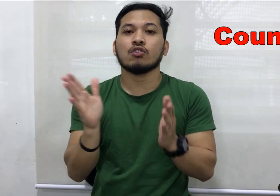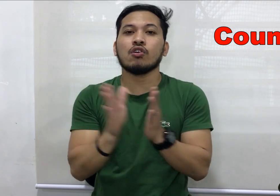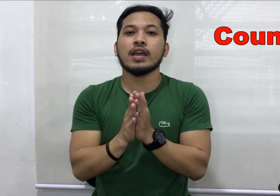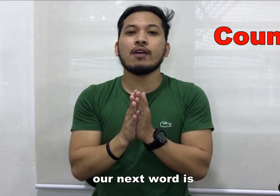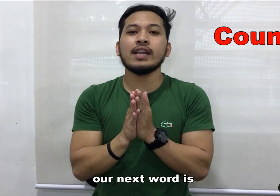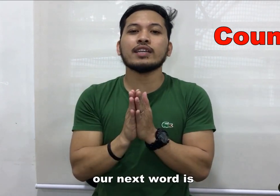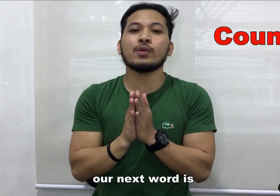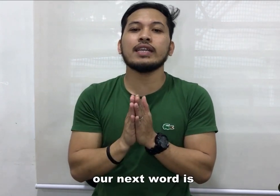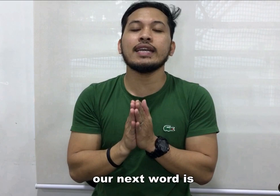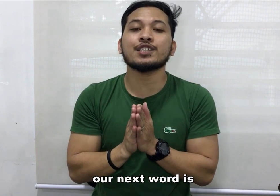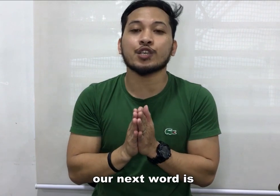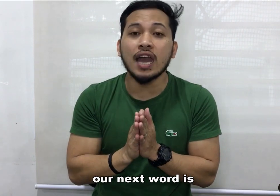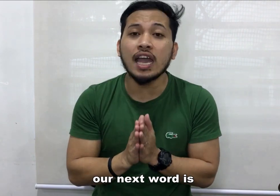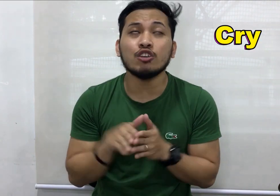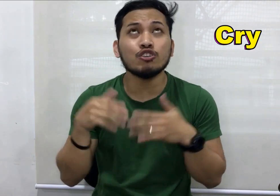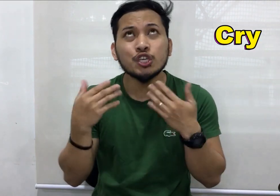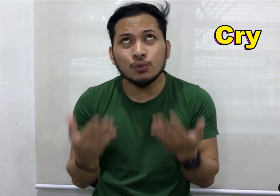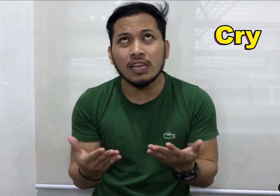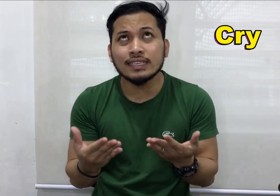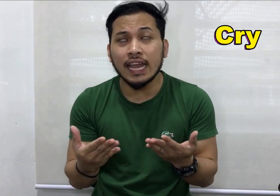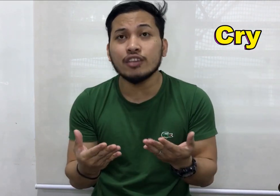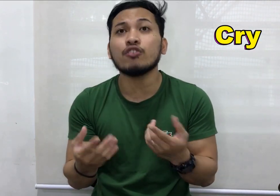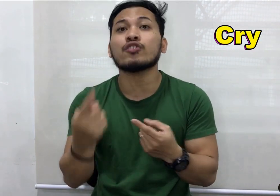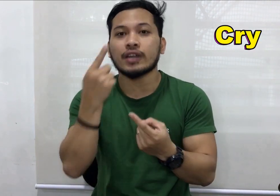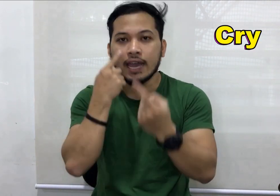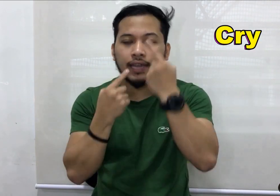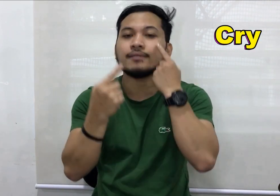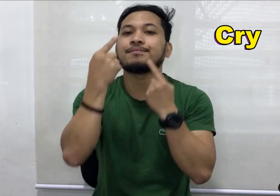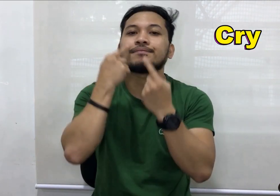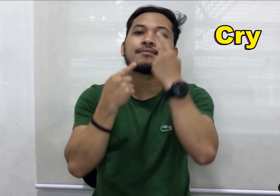Count. Okay, our next word is cry. Yung usual sign ng cry.